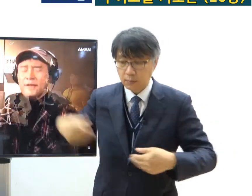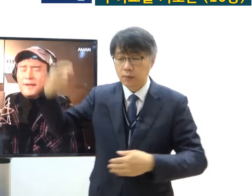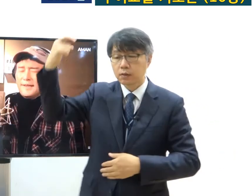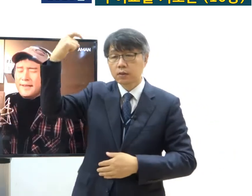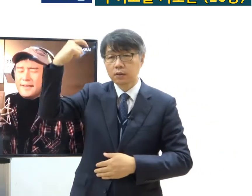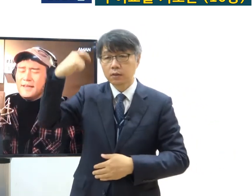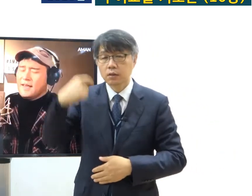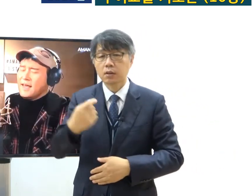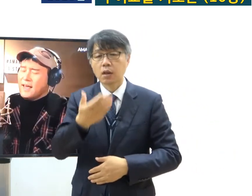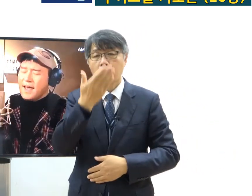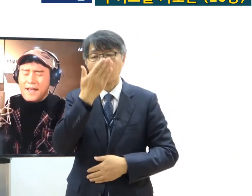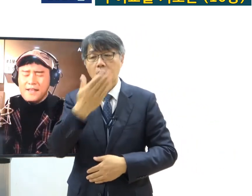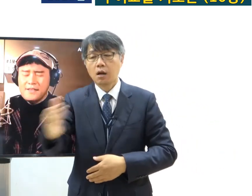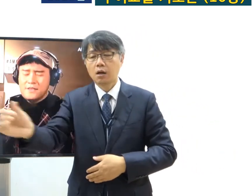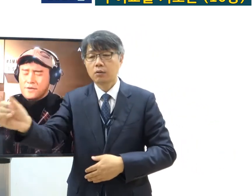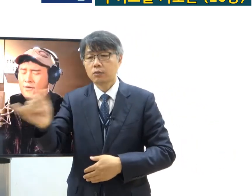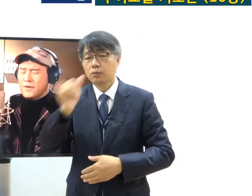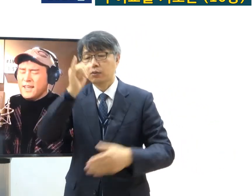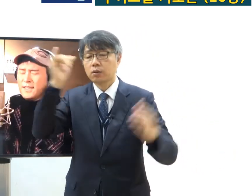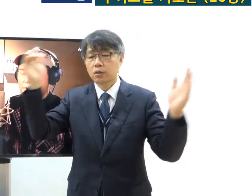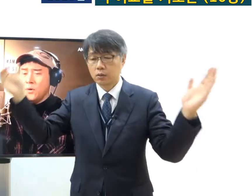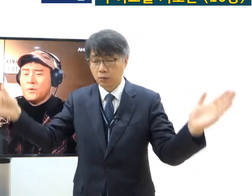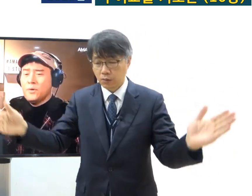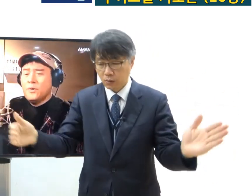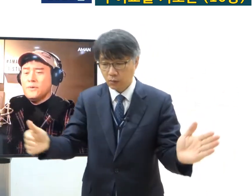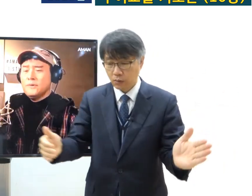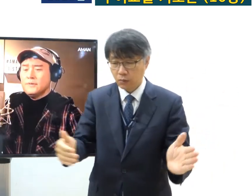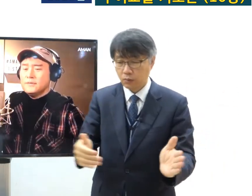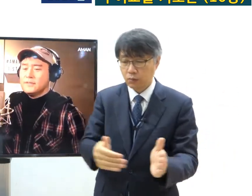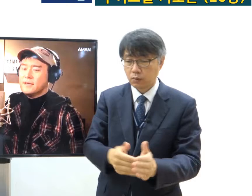따뜻함을 느끼게 할 수 있도록